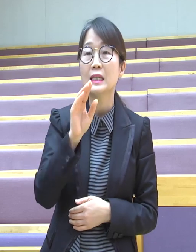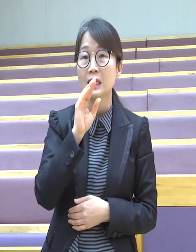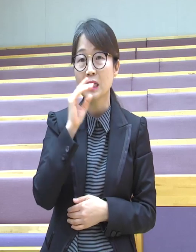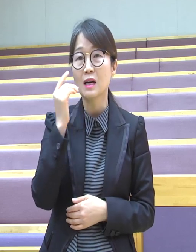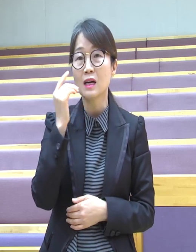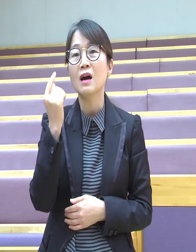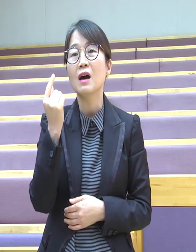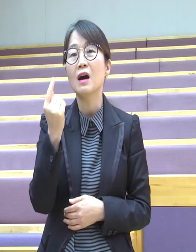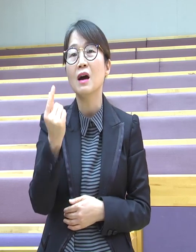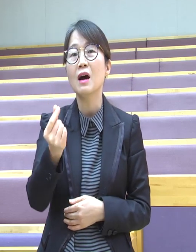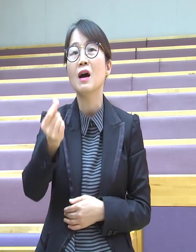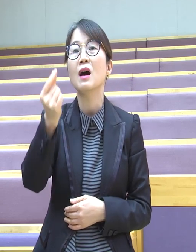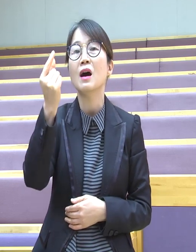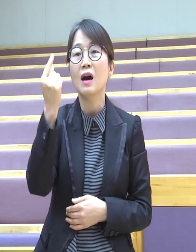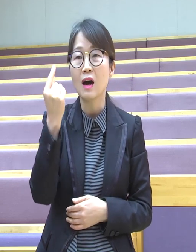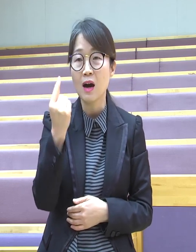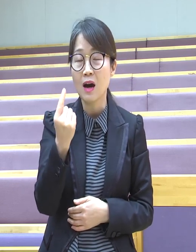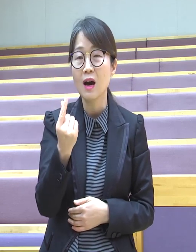너는 내